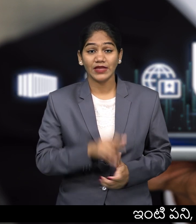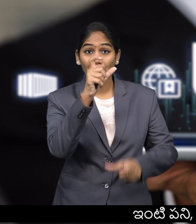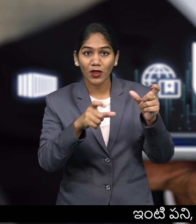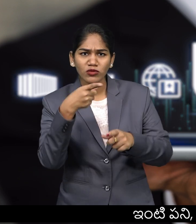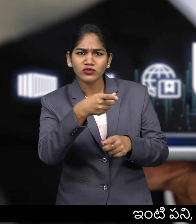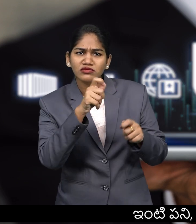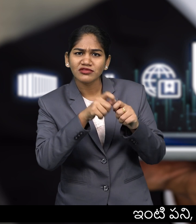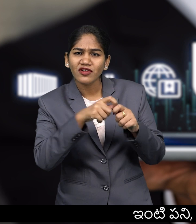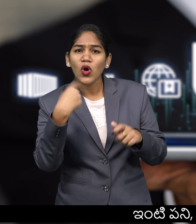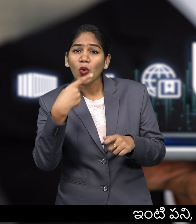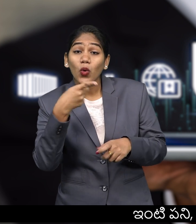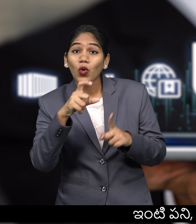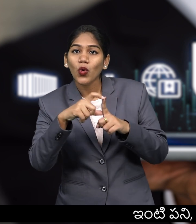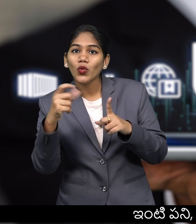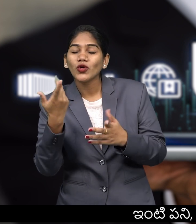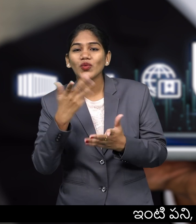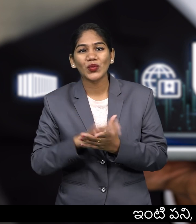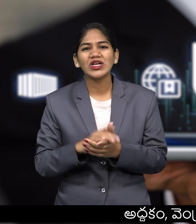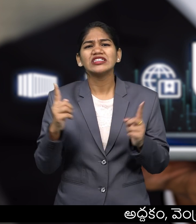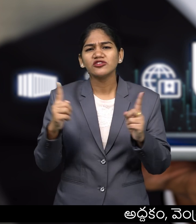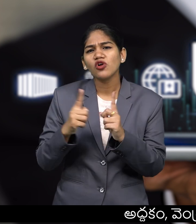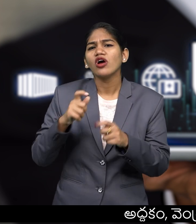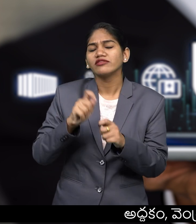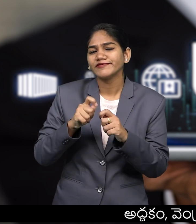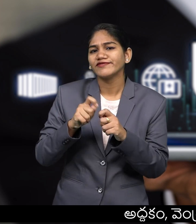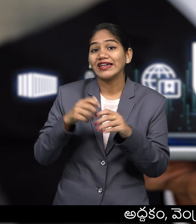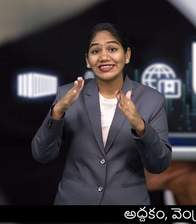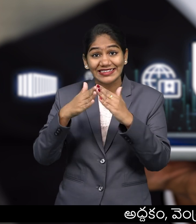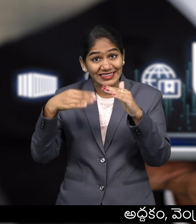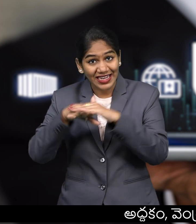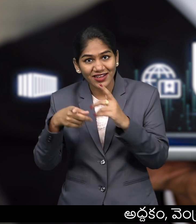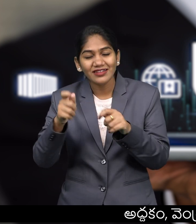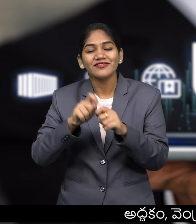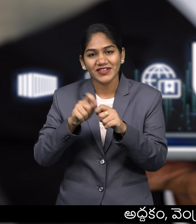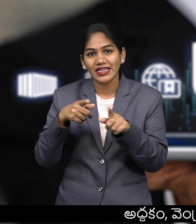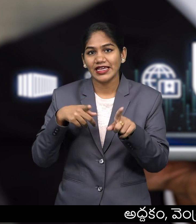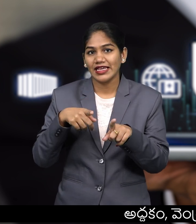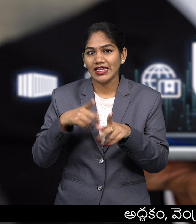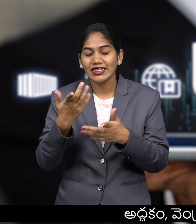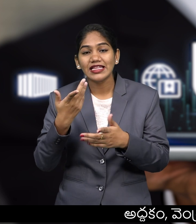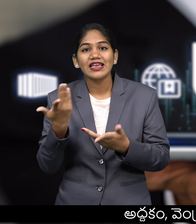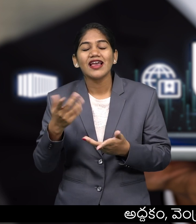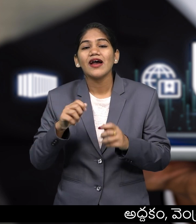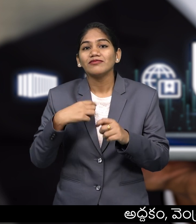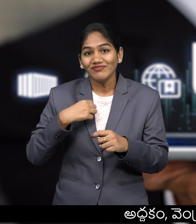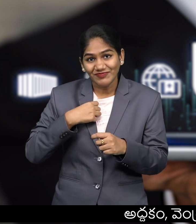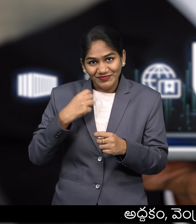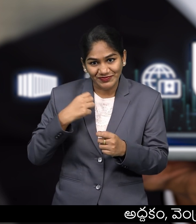ఇంటి పని, లాండ్రీ, క్లీనింగ్ మరియు అద్దకం, వెంట్రుకలను దువ్వి దిద్దే పని,